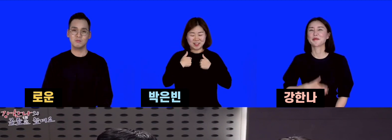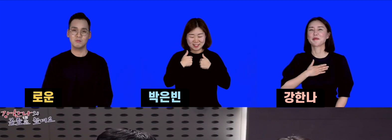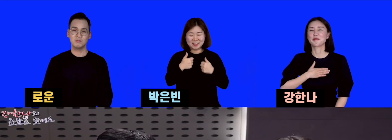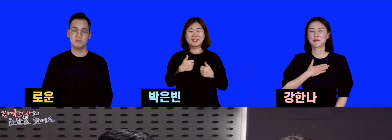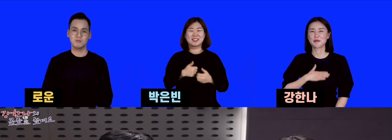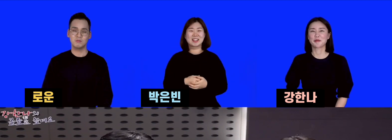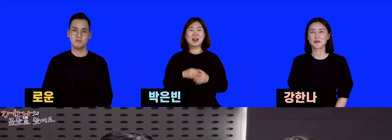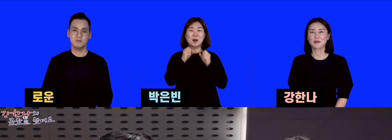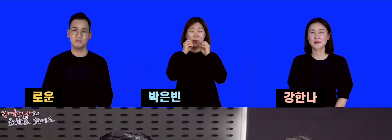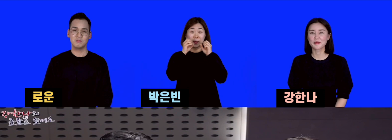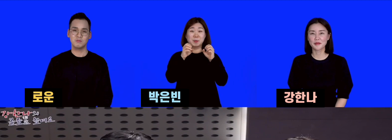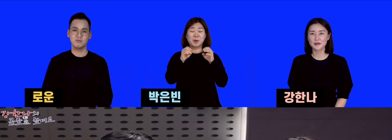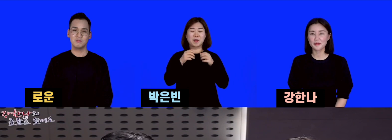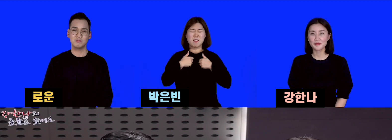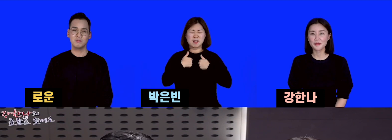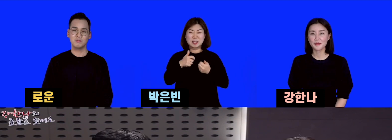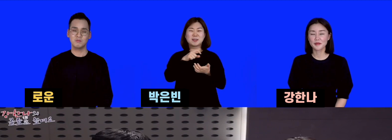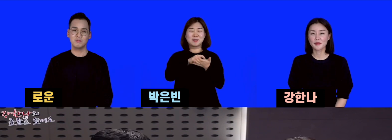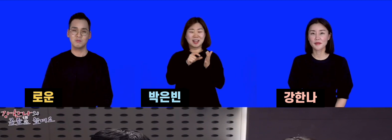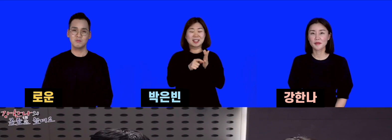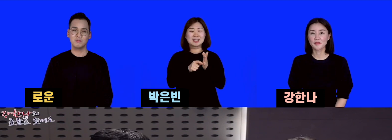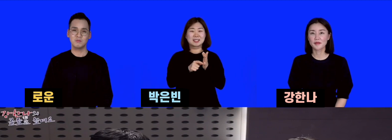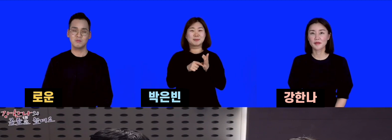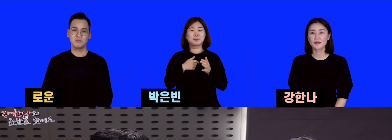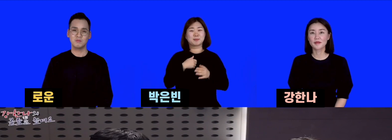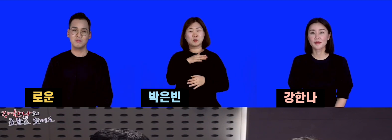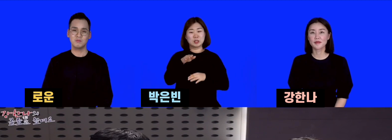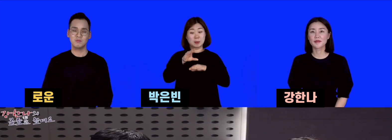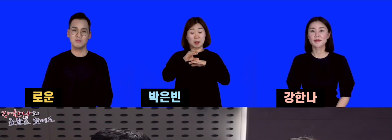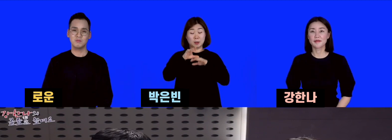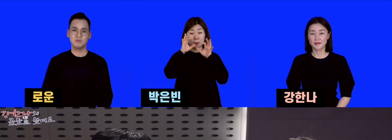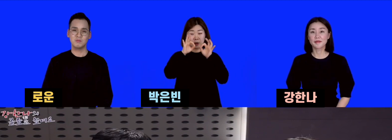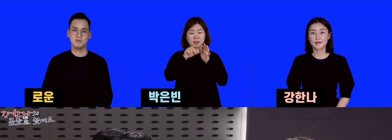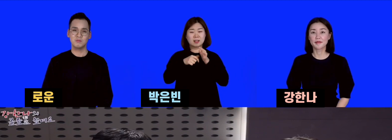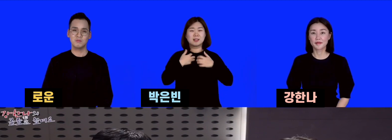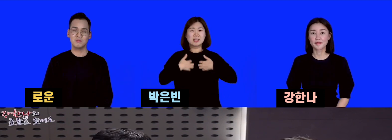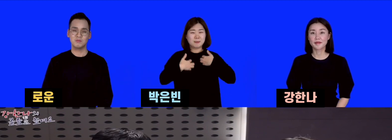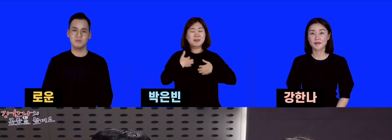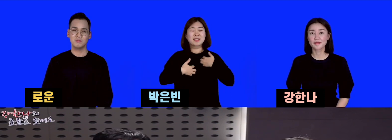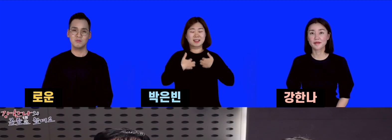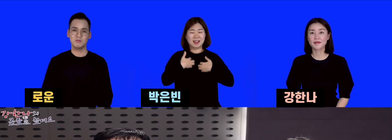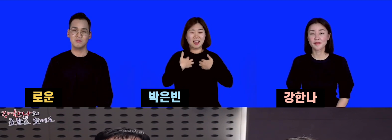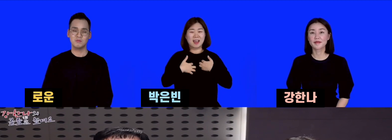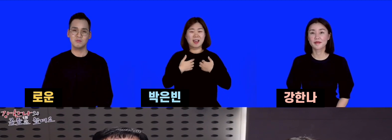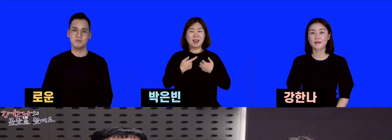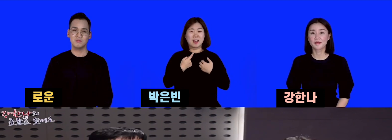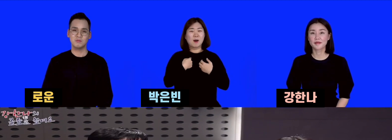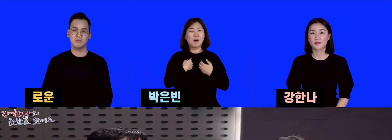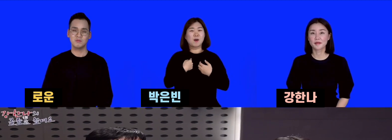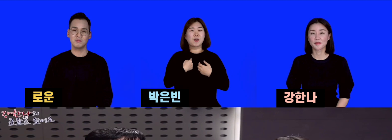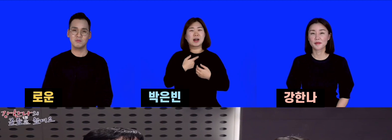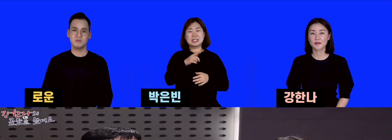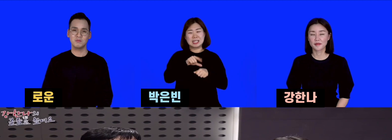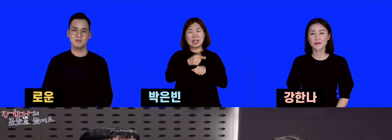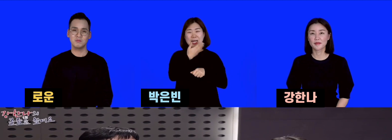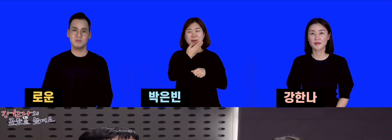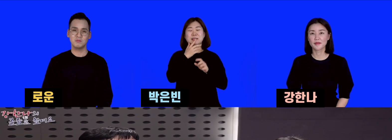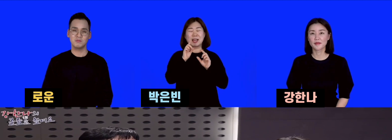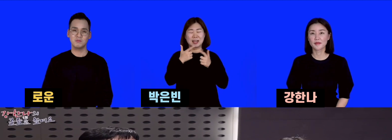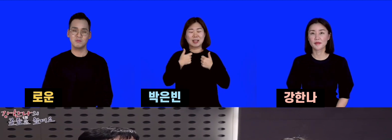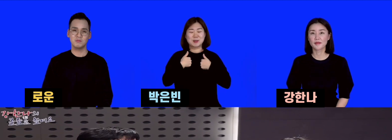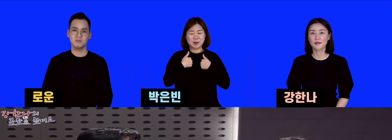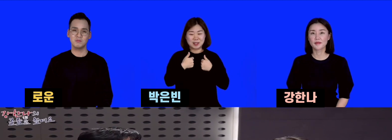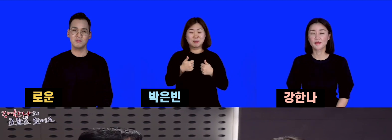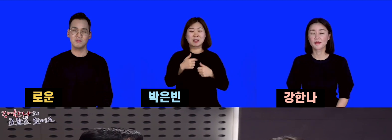네 저희 홍보한 만큼 재미있게 저희가 그 시간 아깝지 않게 보내게 해드릴 테니까 꼭 KBS